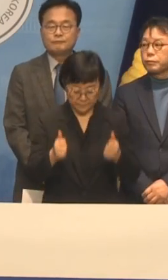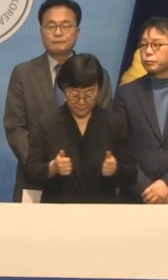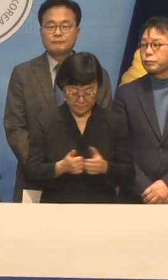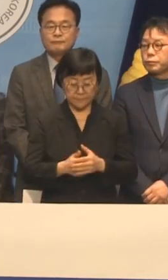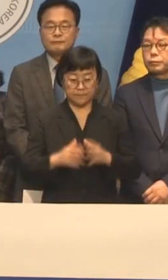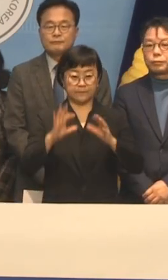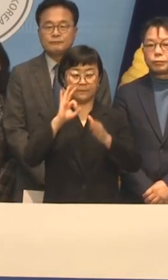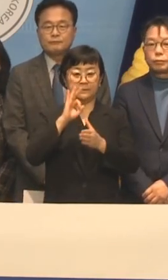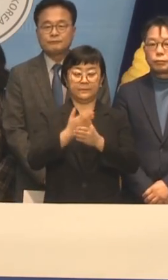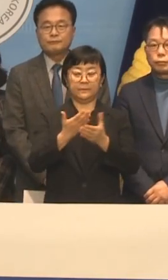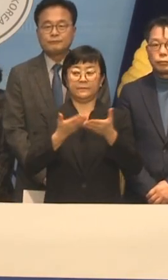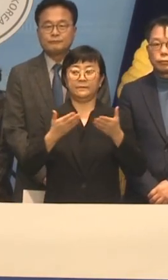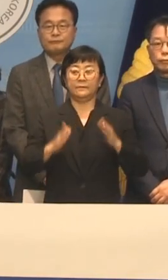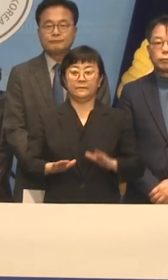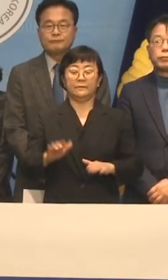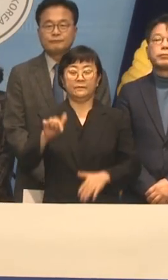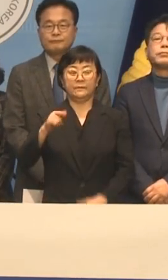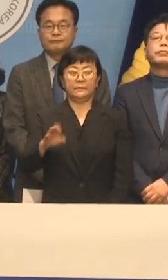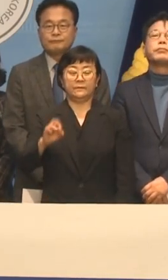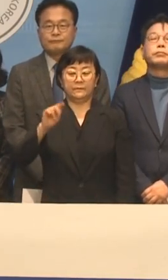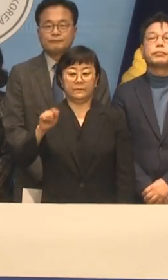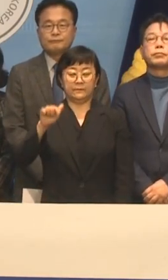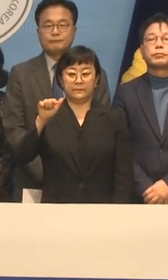인사드리겠습니다. 안양시 만안구 출신 강덕구 의원입니다.